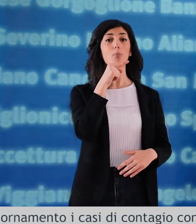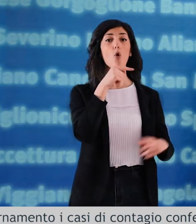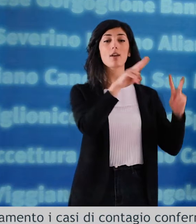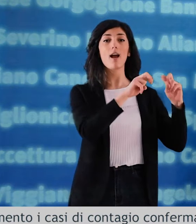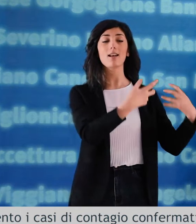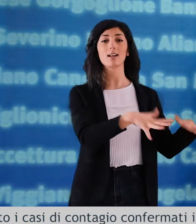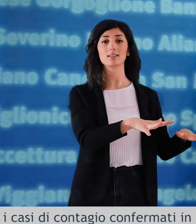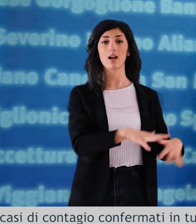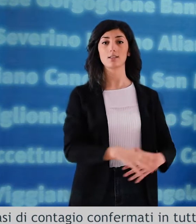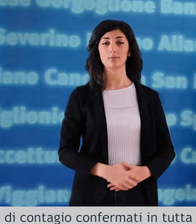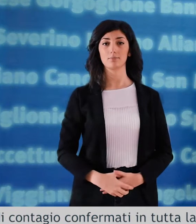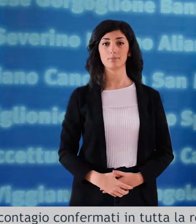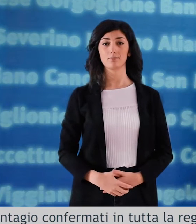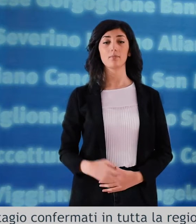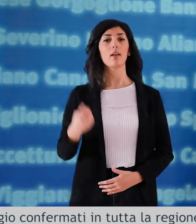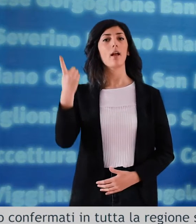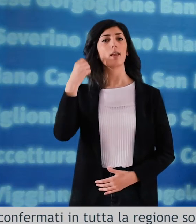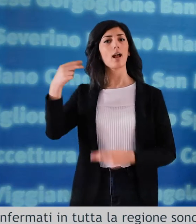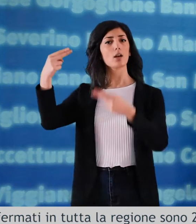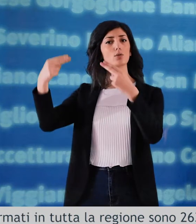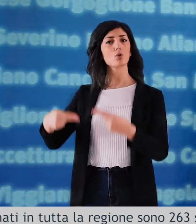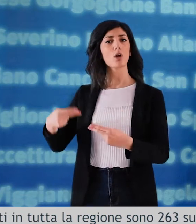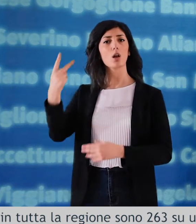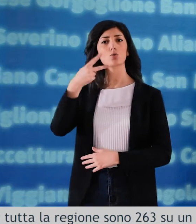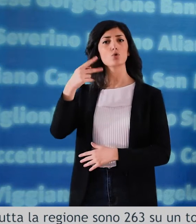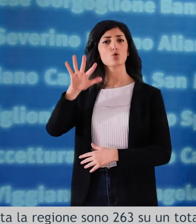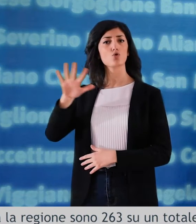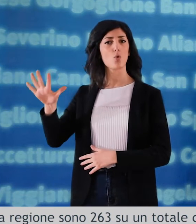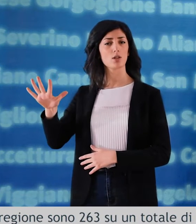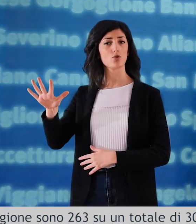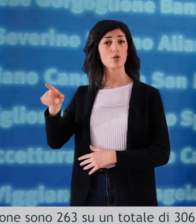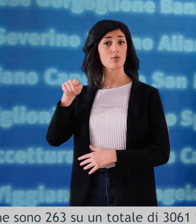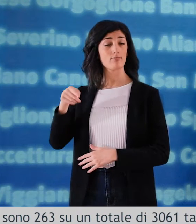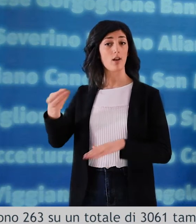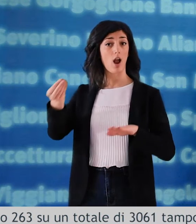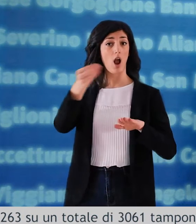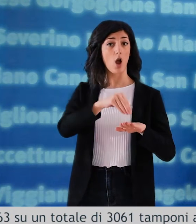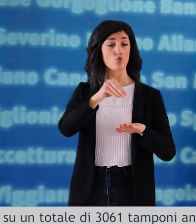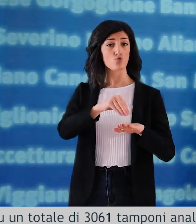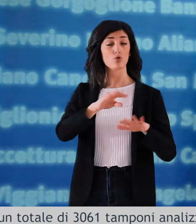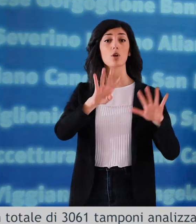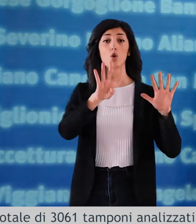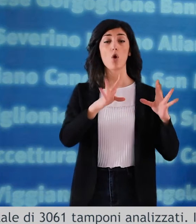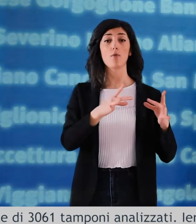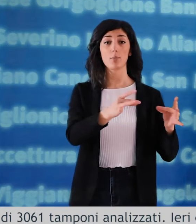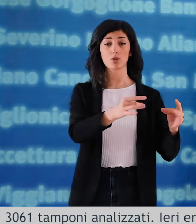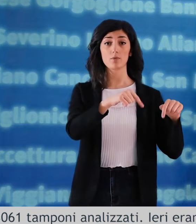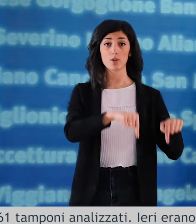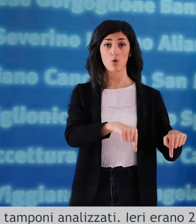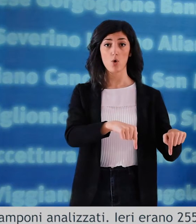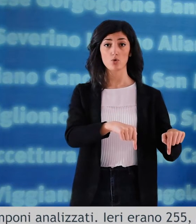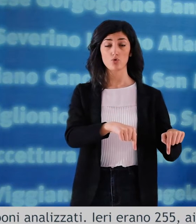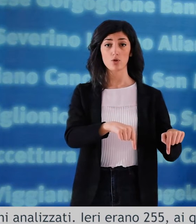analizzati ieri erano 250 5 ai quali vanno aggiunti i nove positivi di